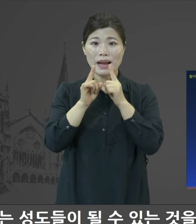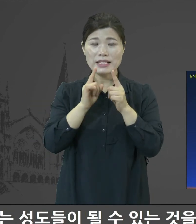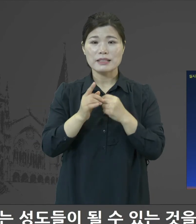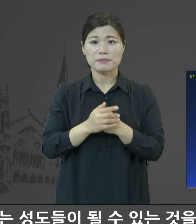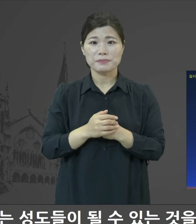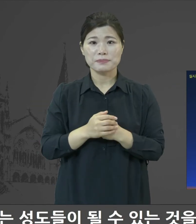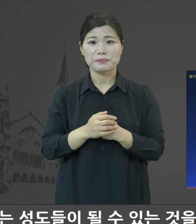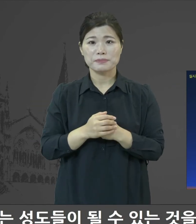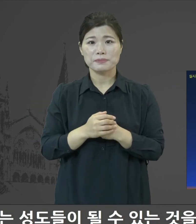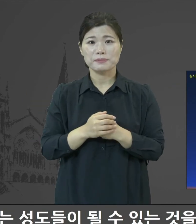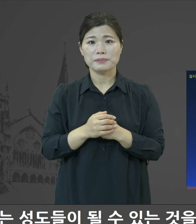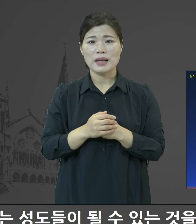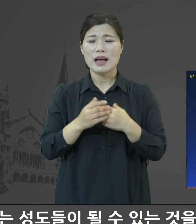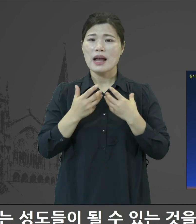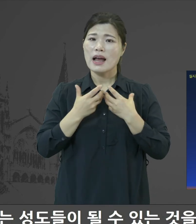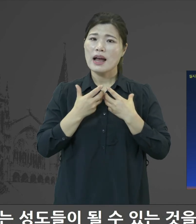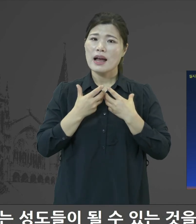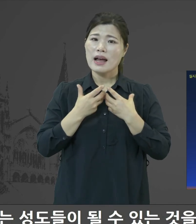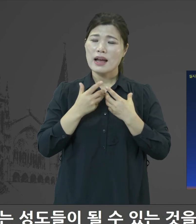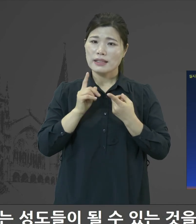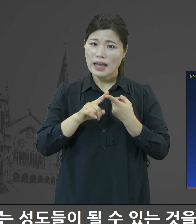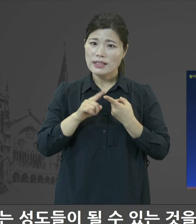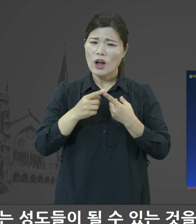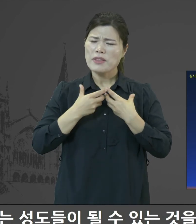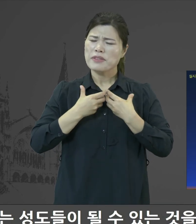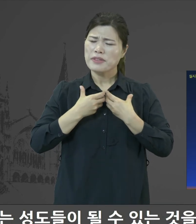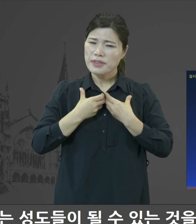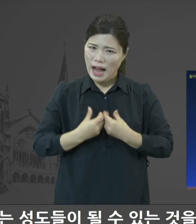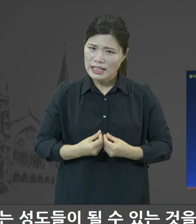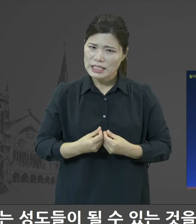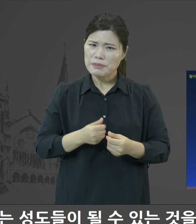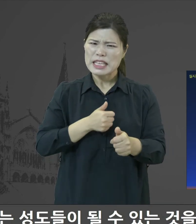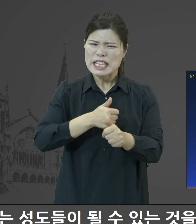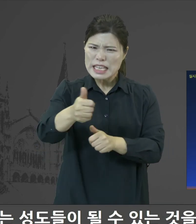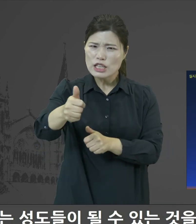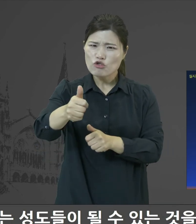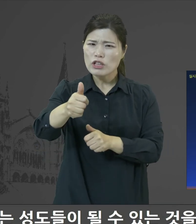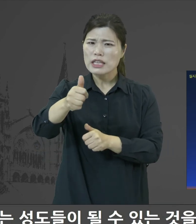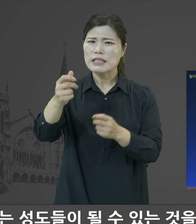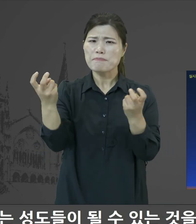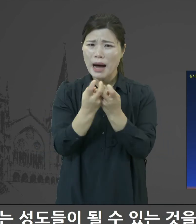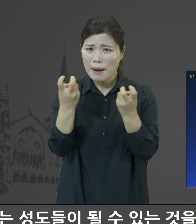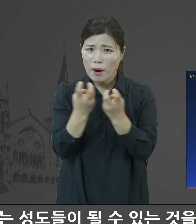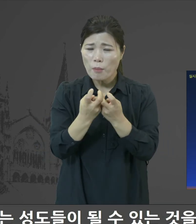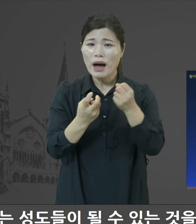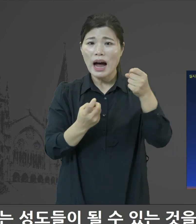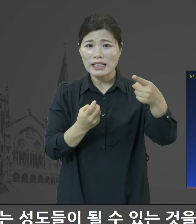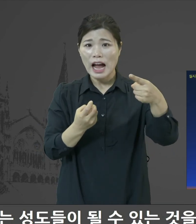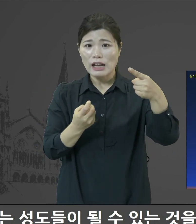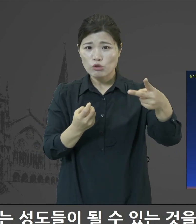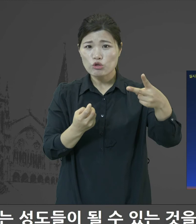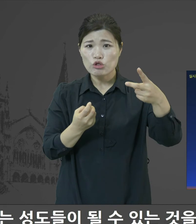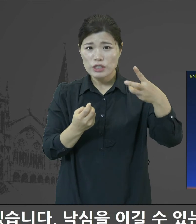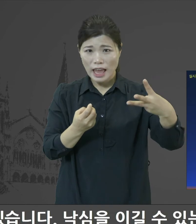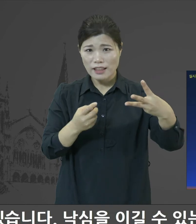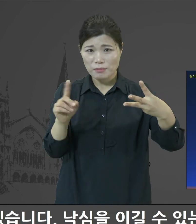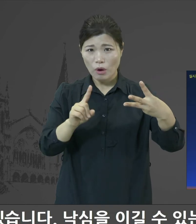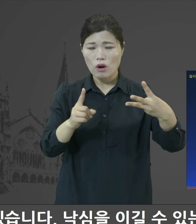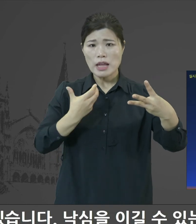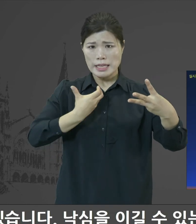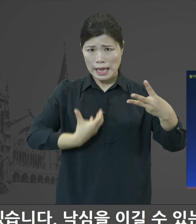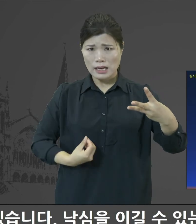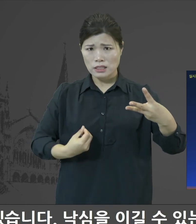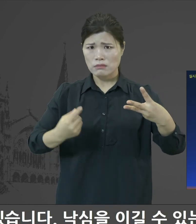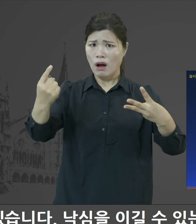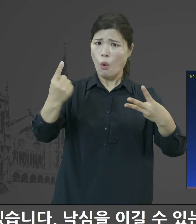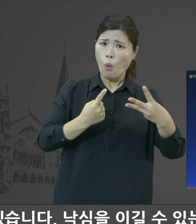말씀을 낙심을 이길 수 있는 길에 대해서 이제 크게 세 가지로 정리했습니다. 여러분, 낙심이 오면요 어떻게 해야